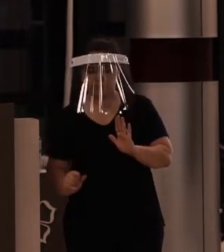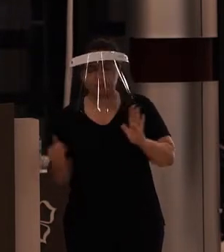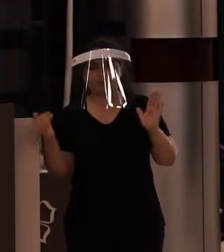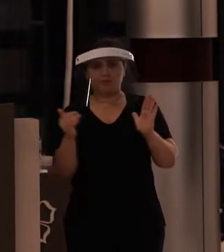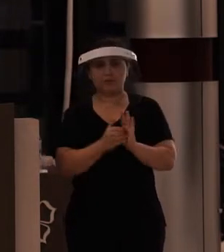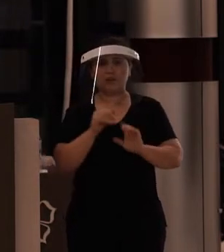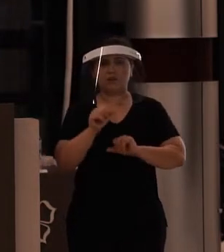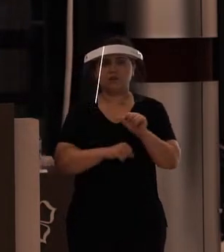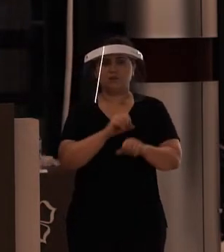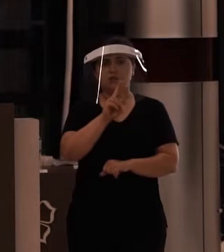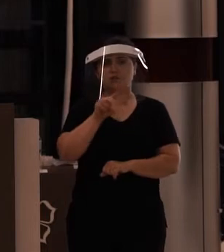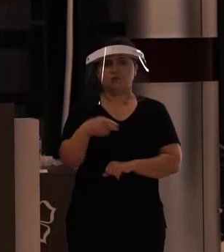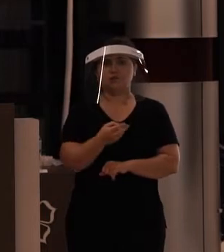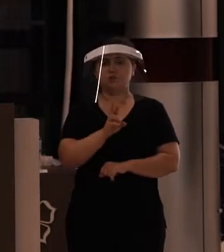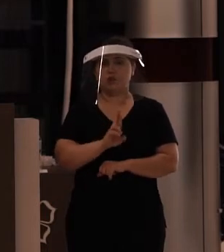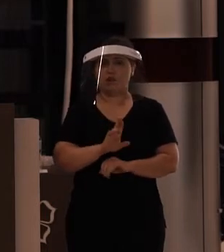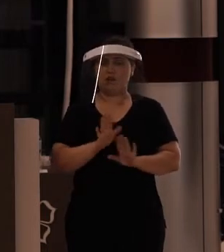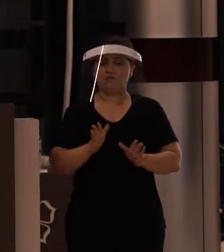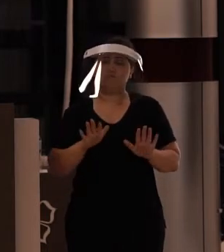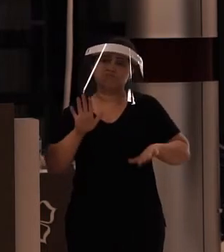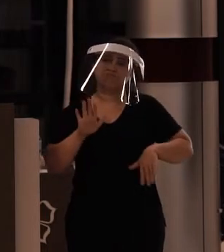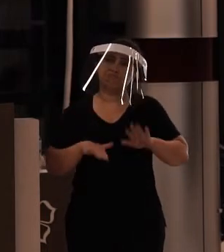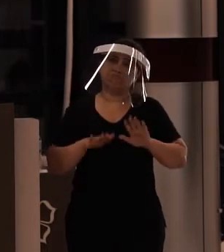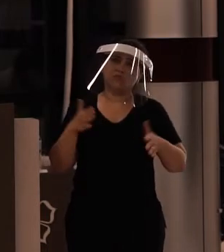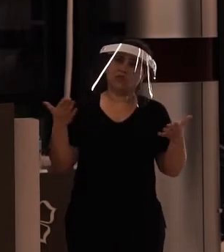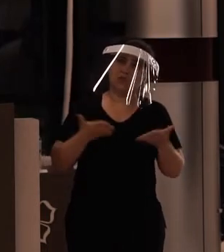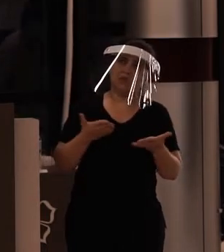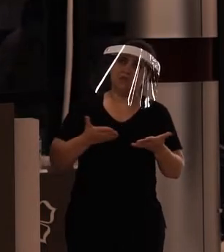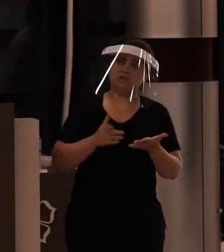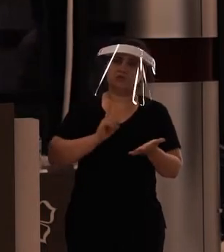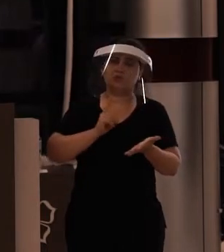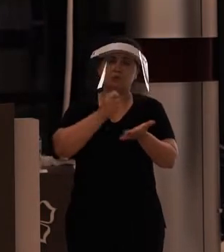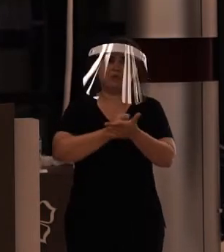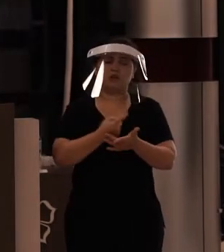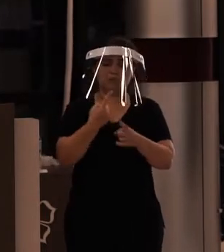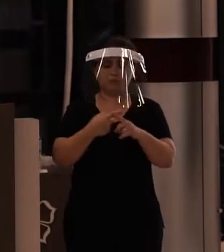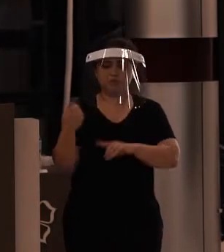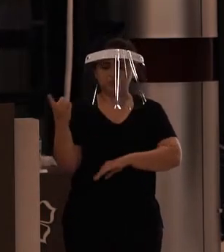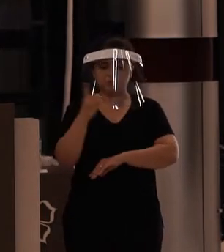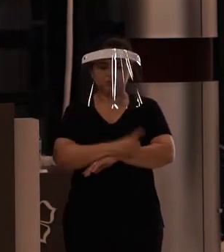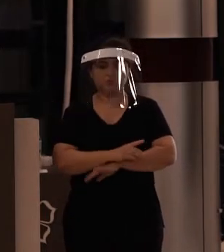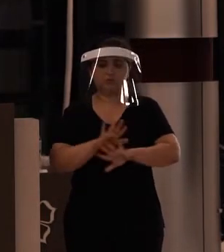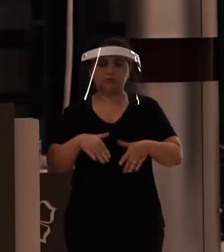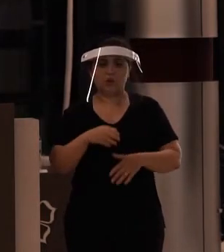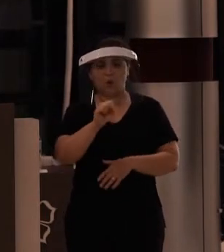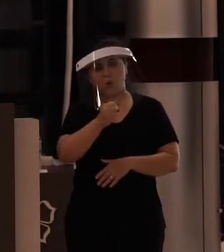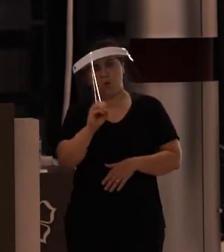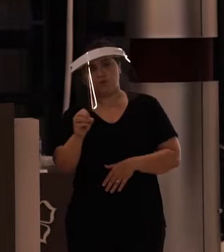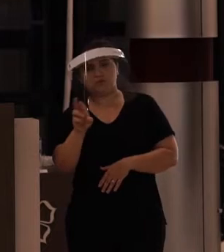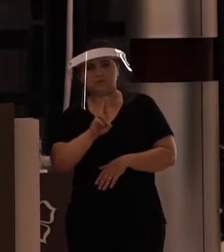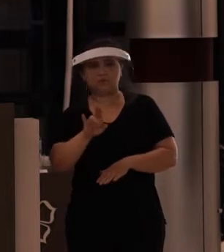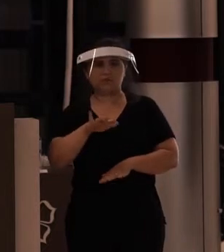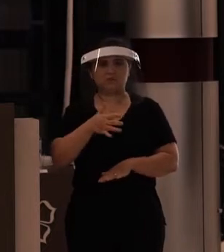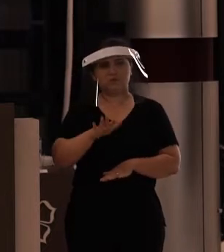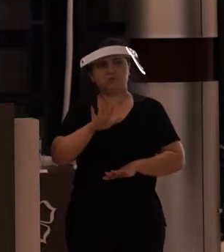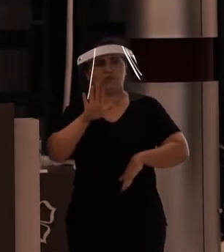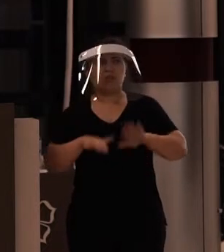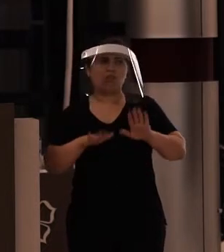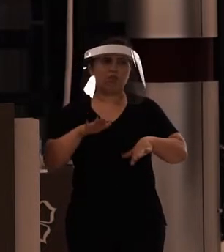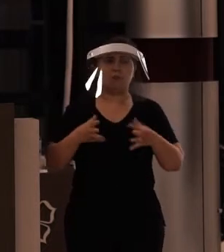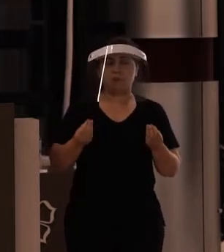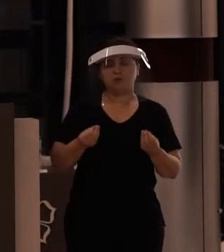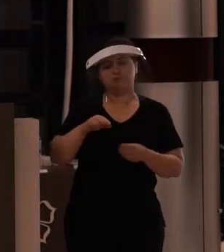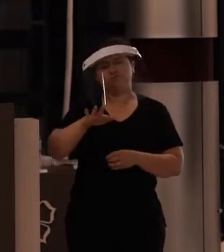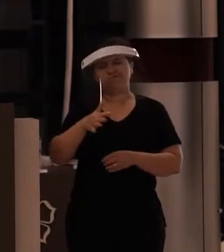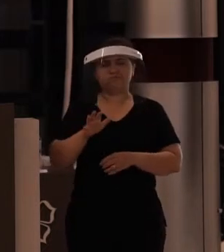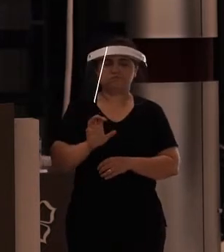até ela virar 2 mil reais. Talvez hoje uma diária seja 800 reais. Mais ou menos por aí. Vai depender muito, mas é por